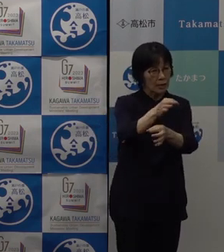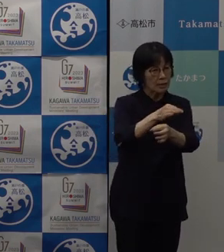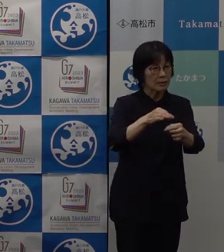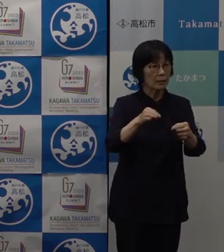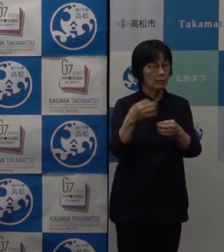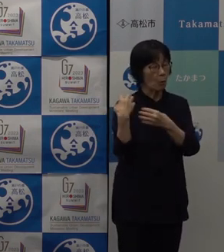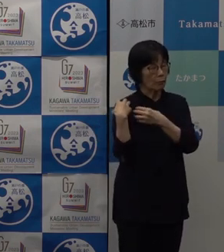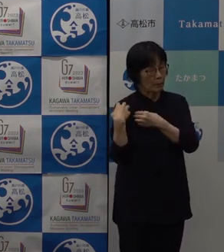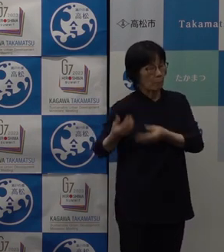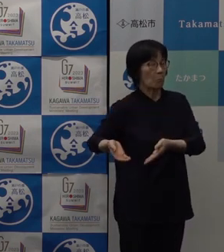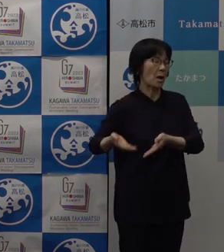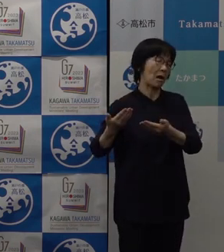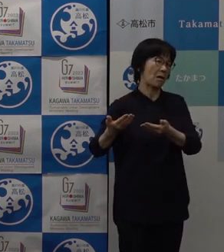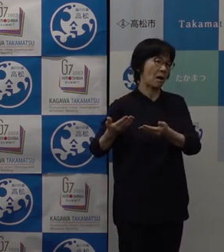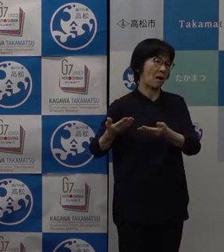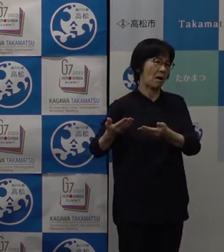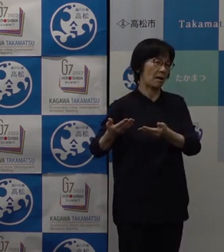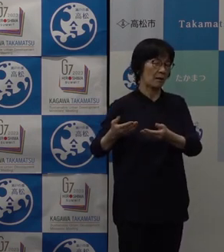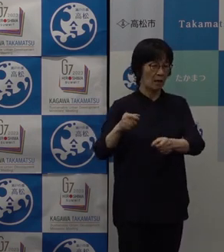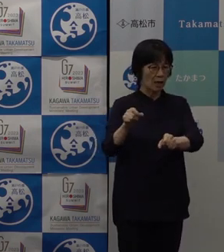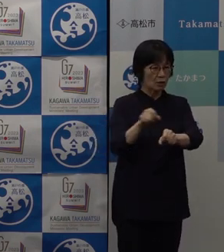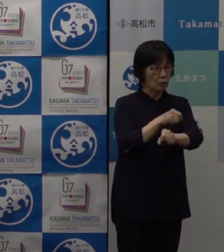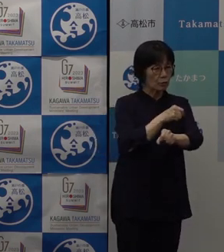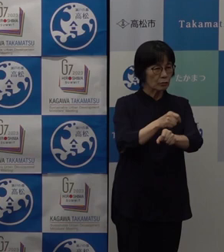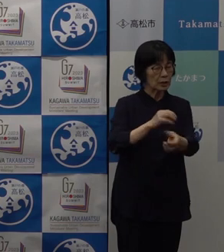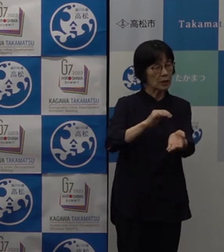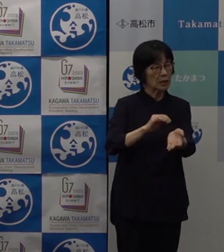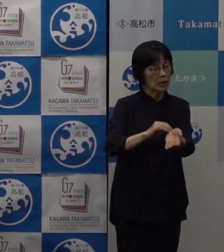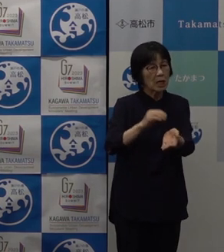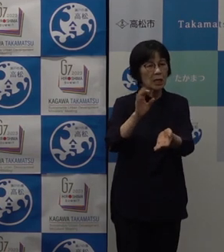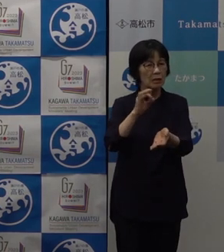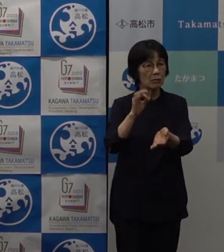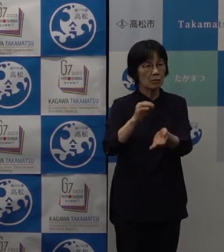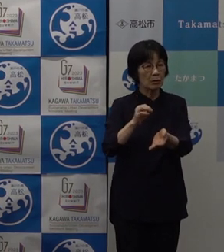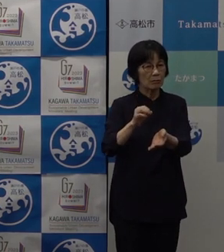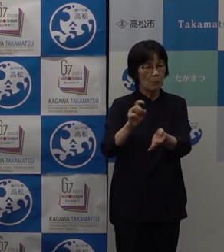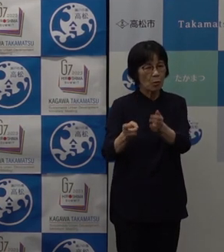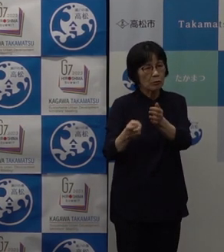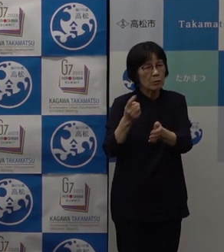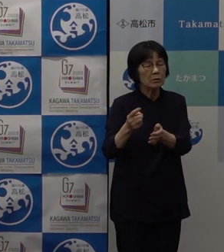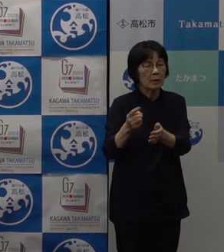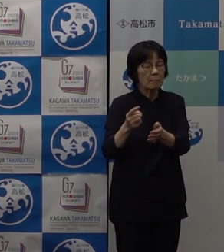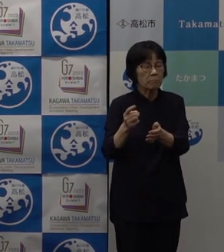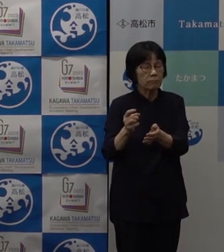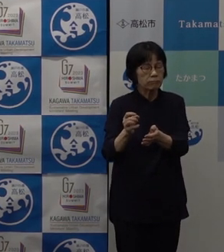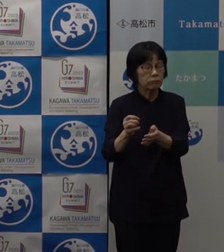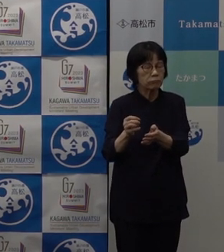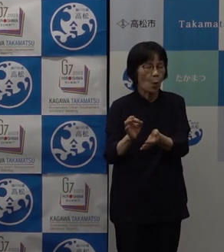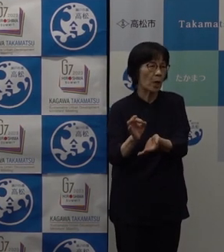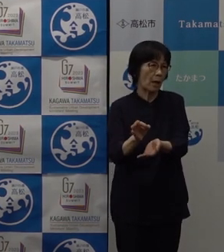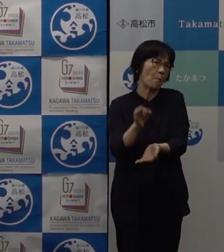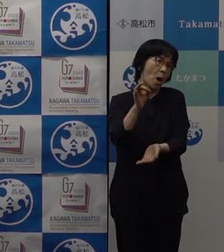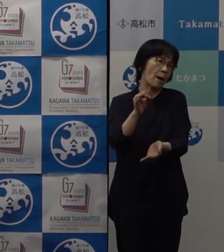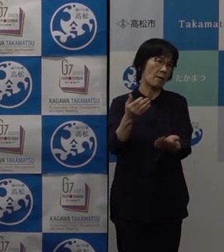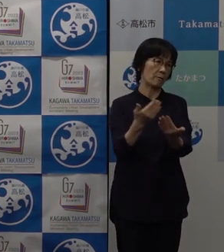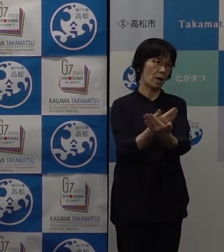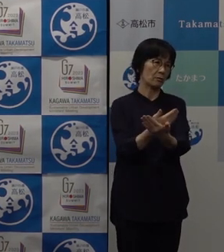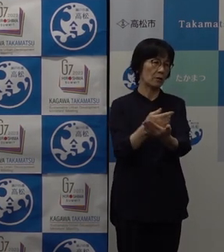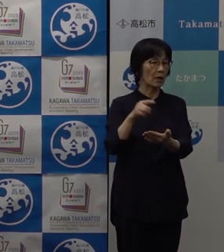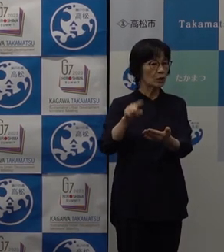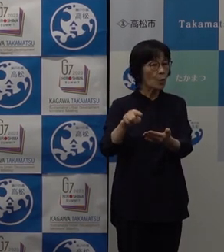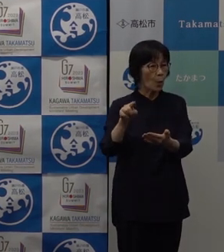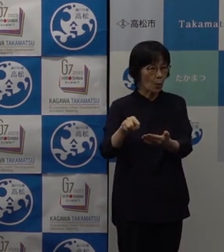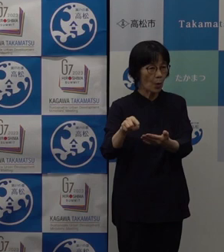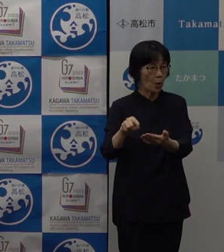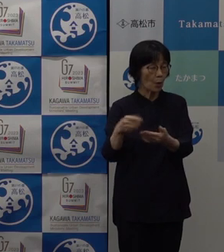に医療費っていうのは突発的にかかって非常に大きなものになるということでございますので、そこを軽減し